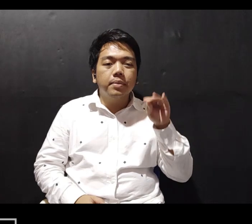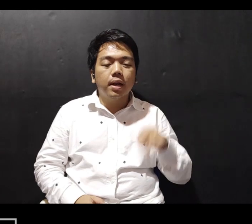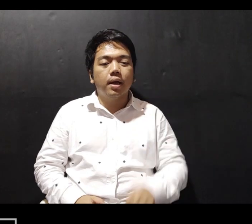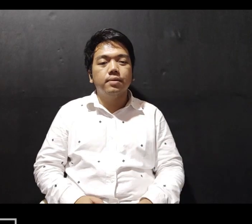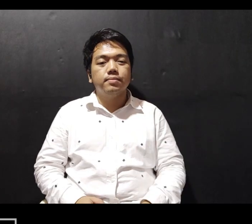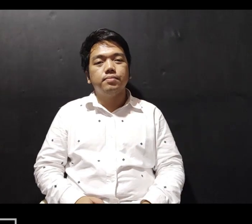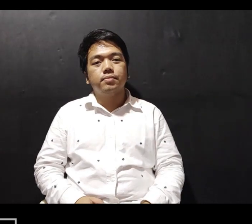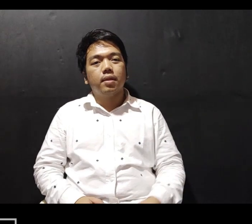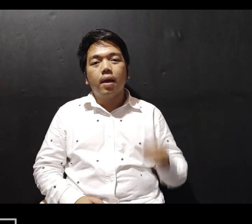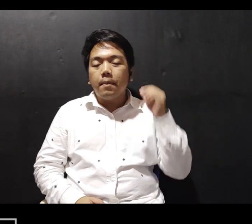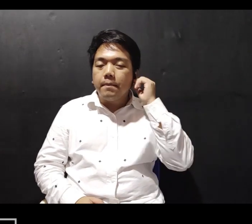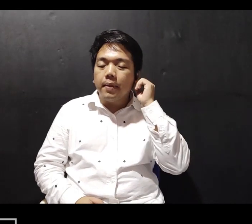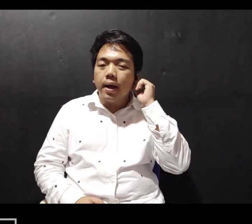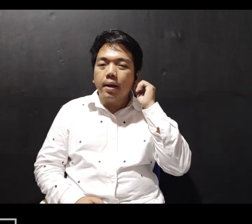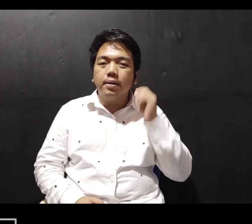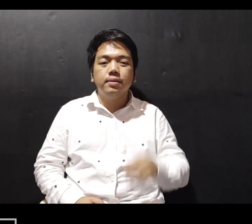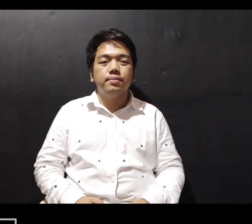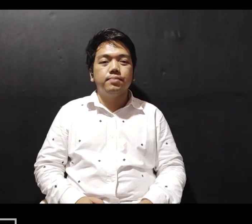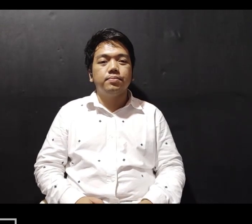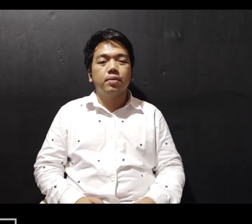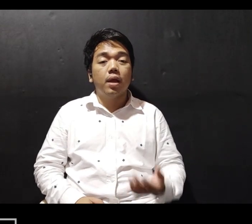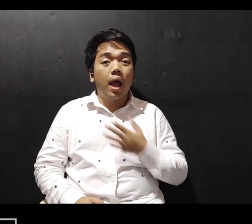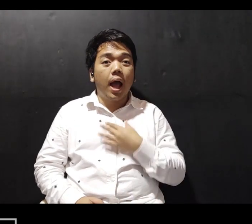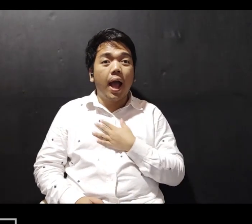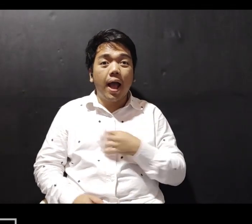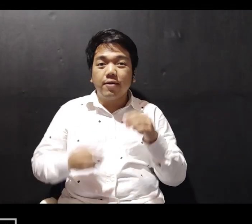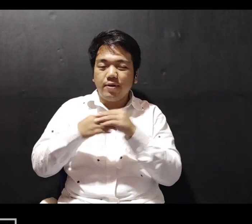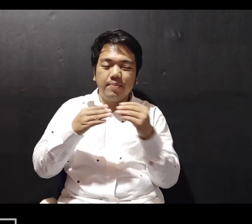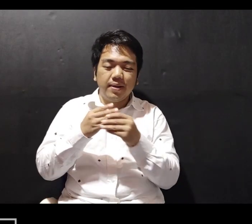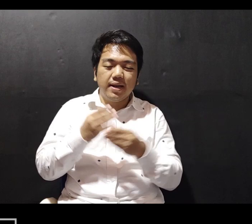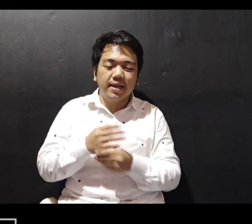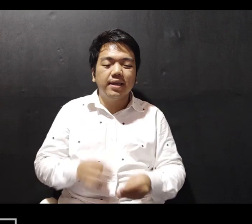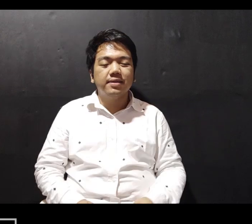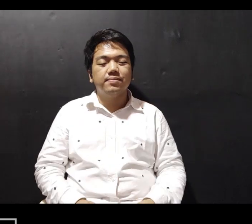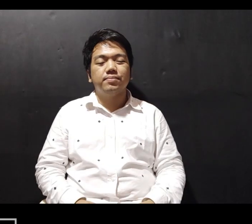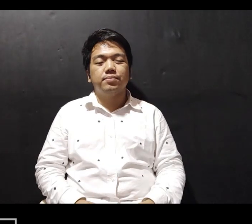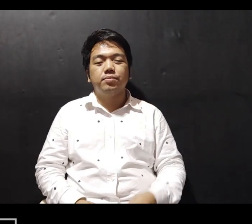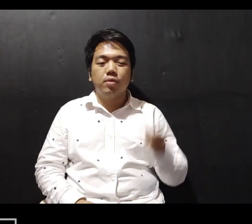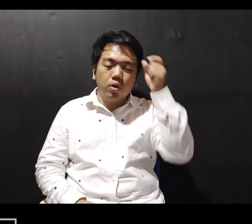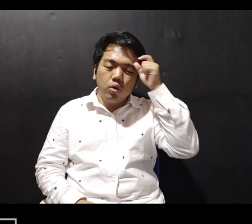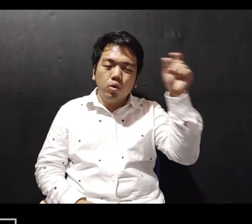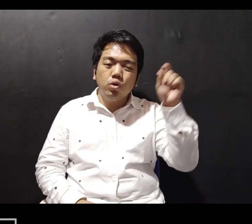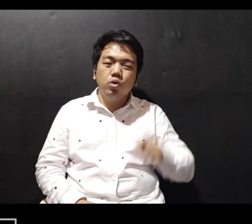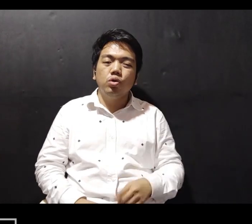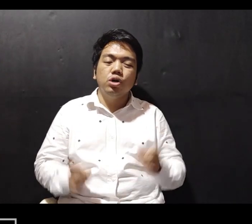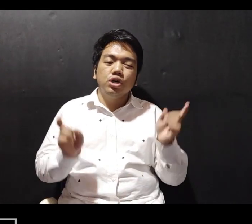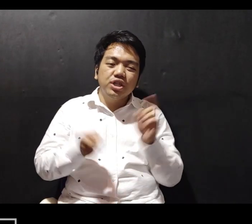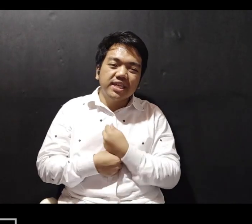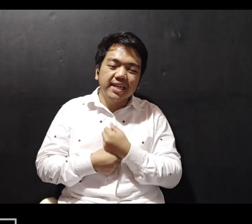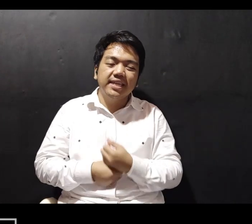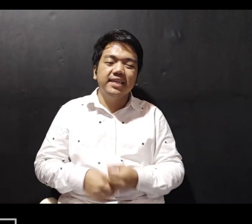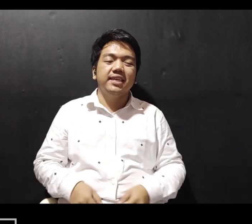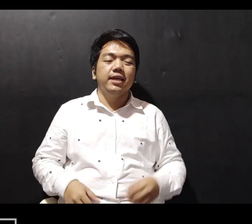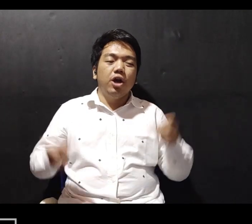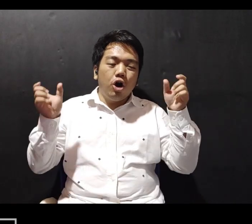yang sangat mengharukan ibunya. Anak itu berkata, "Mam, aku dipilih. Aku dipilih untuk peran